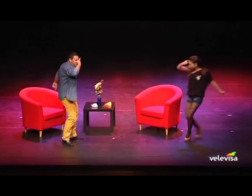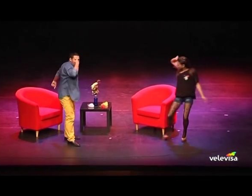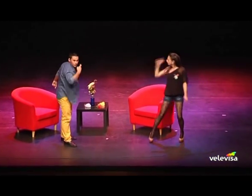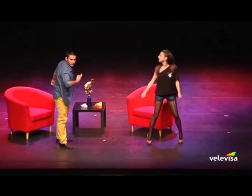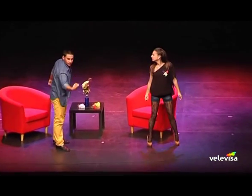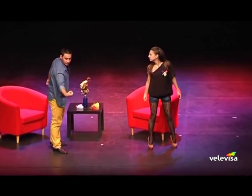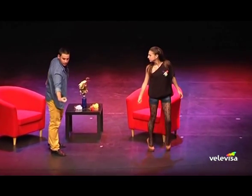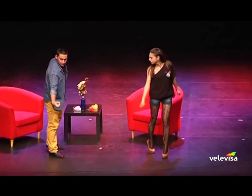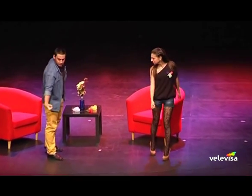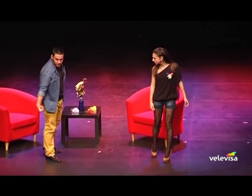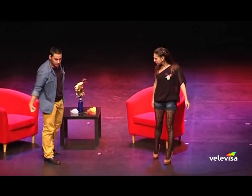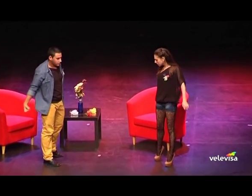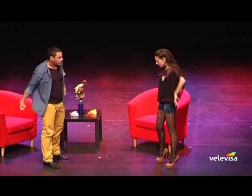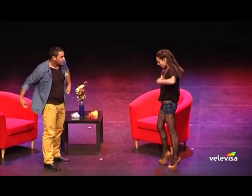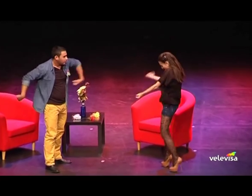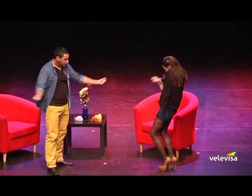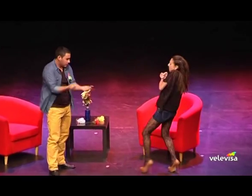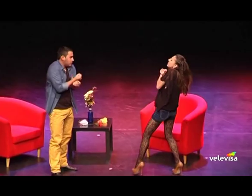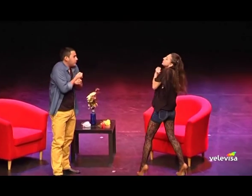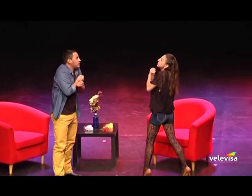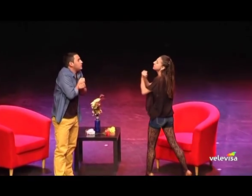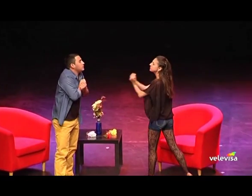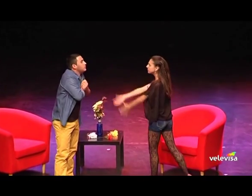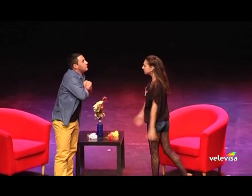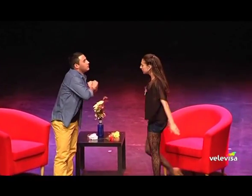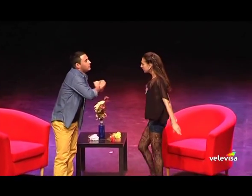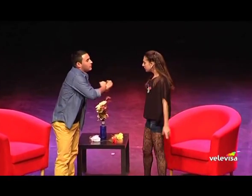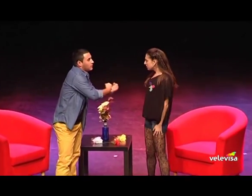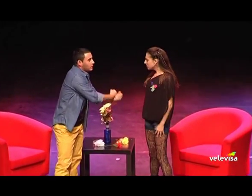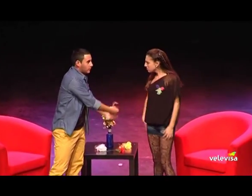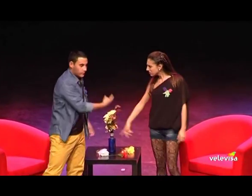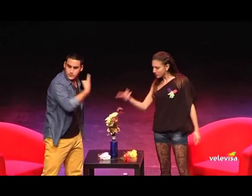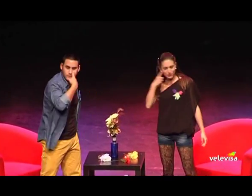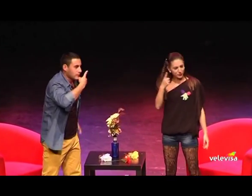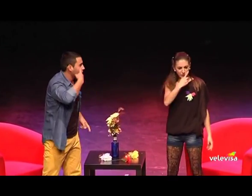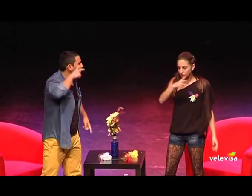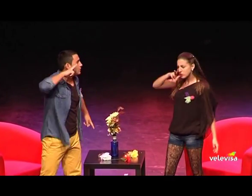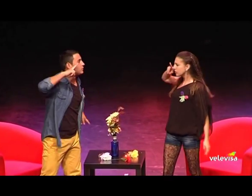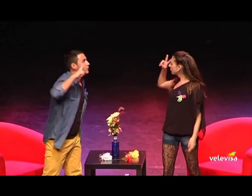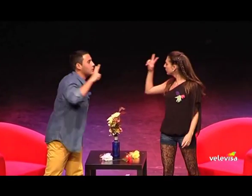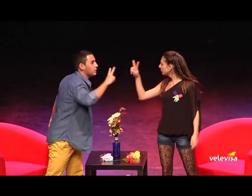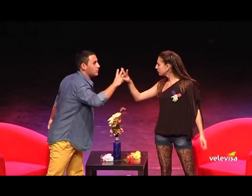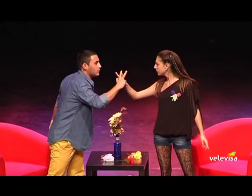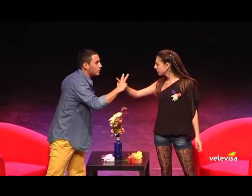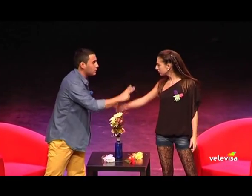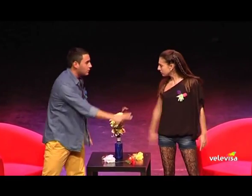Recuérdame Recuérdame Amándote Amándote Amándote Mirándote a los ojos